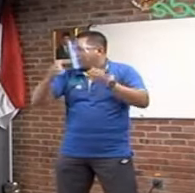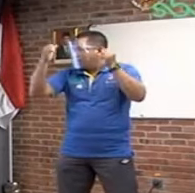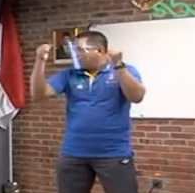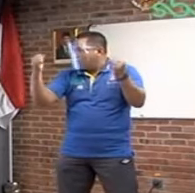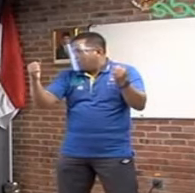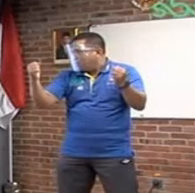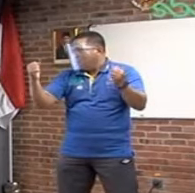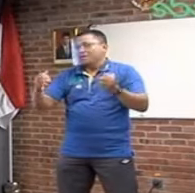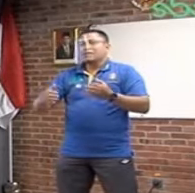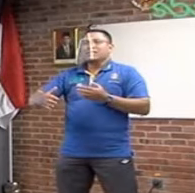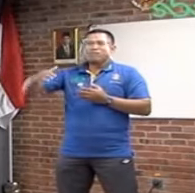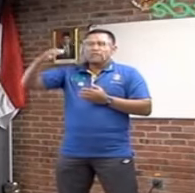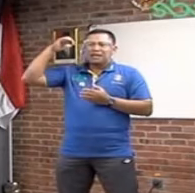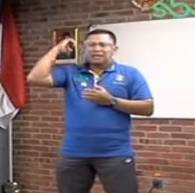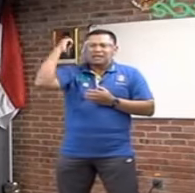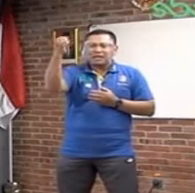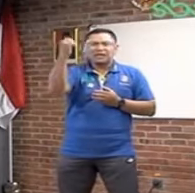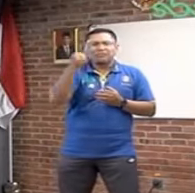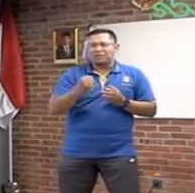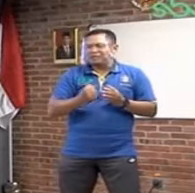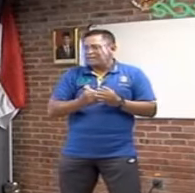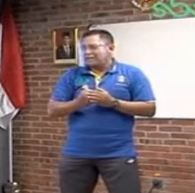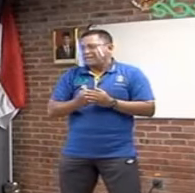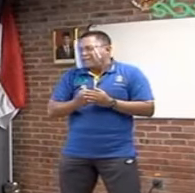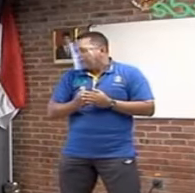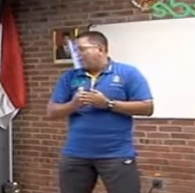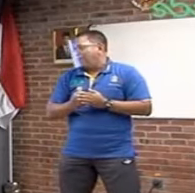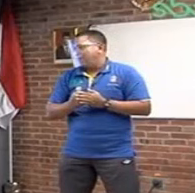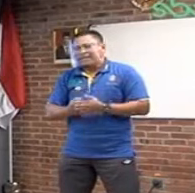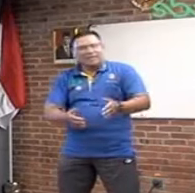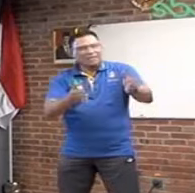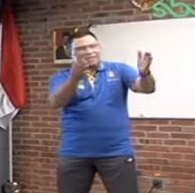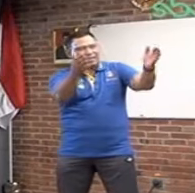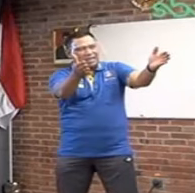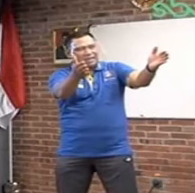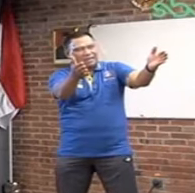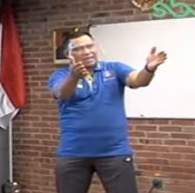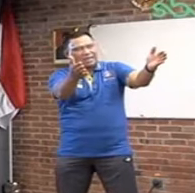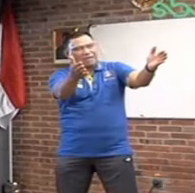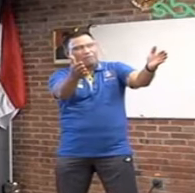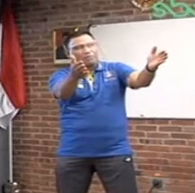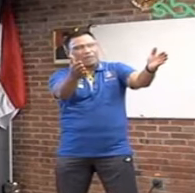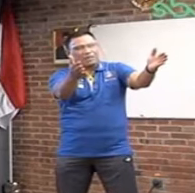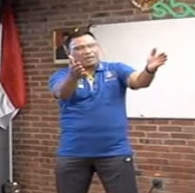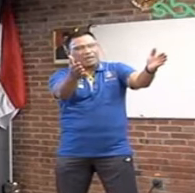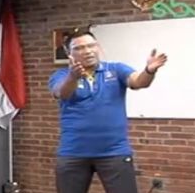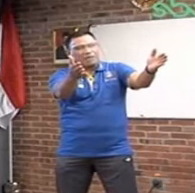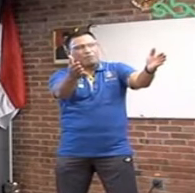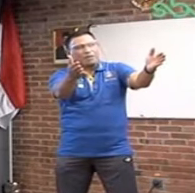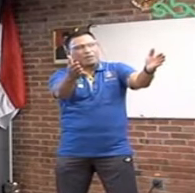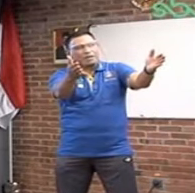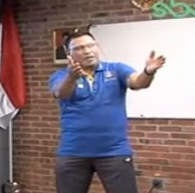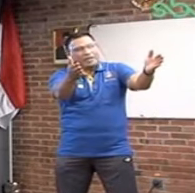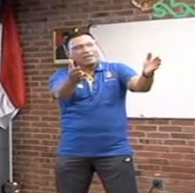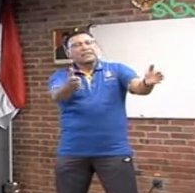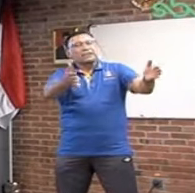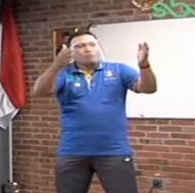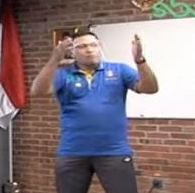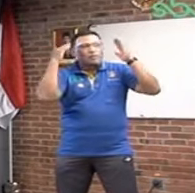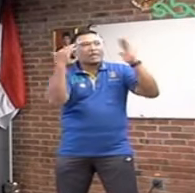gerakan menggantung, kemudian gerakan meloncat tanpa awalan, dan sekarang kita akan mempelajari